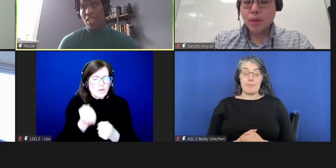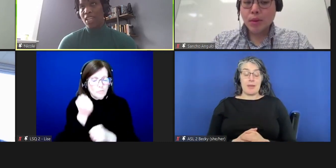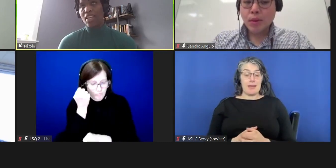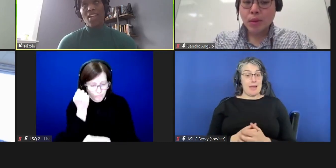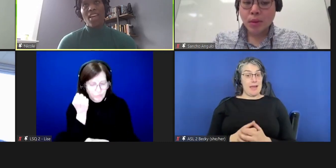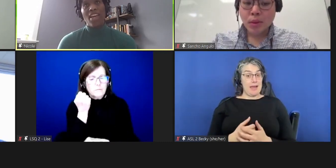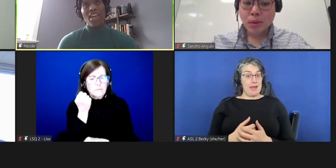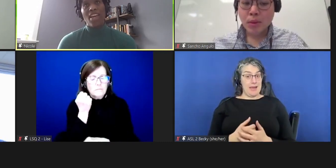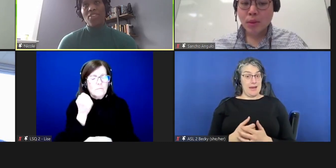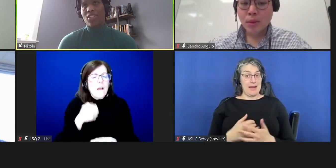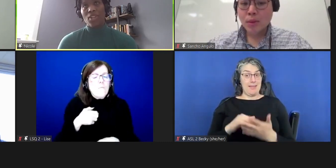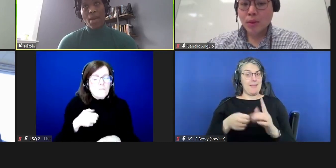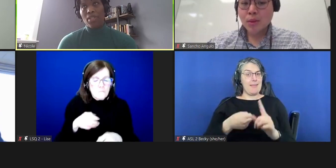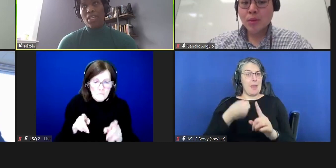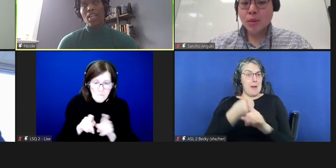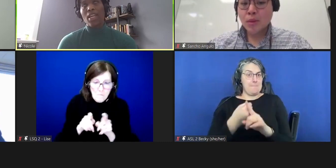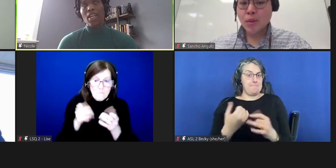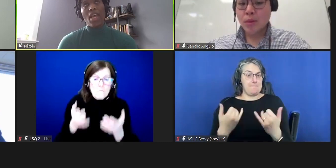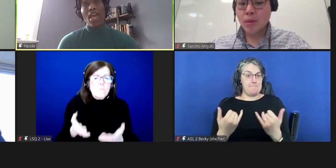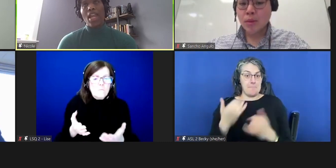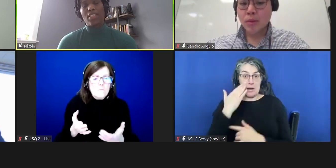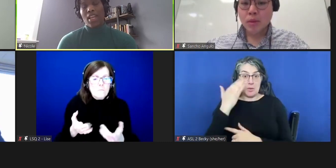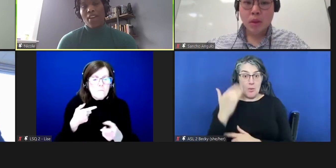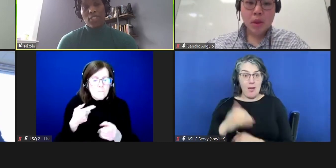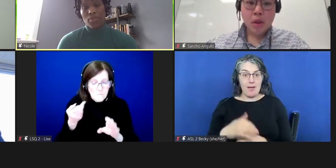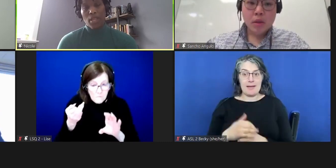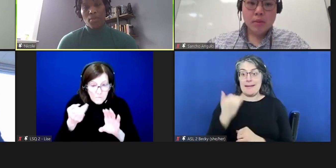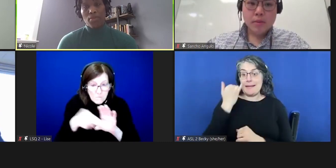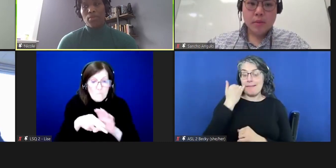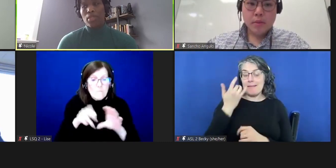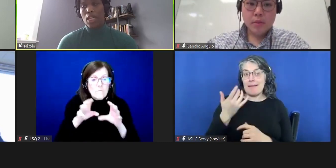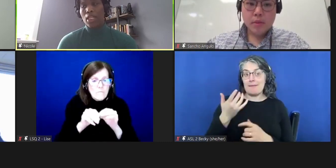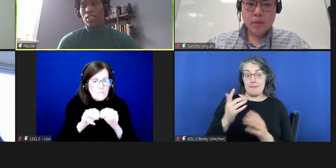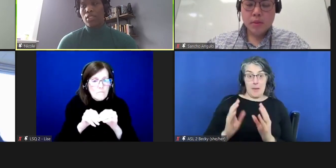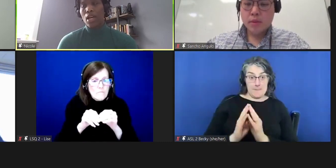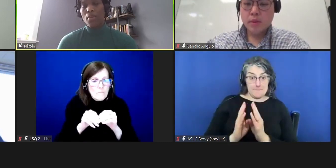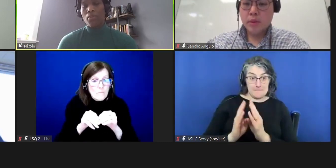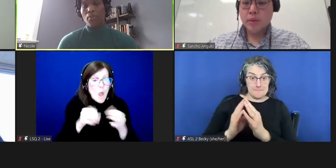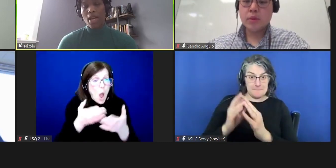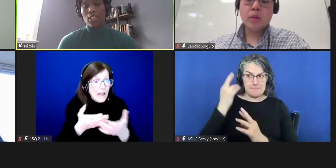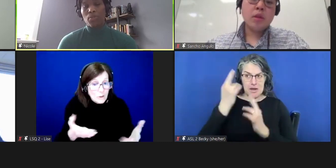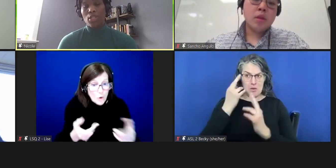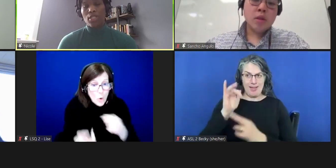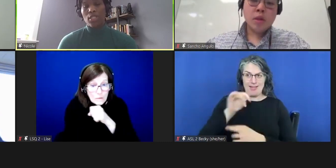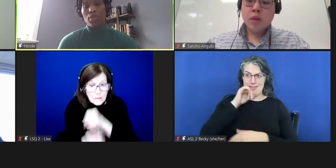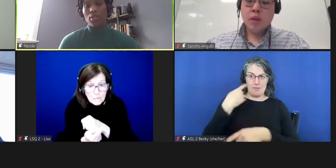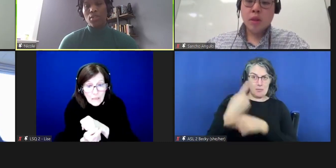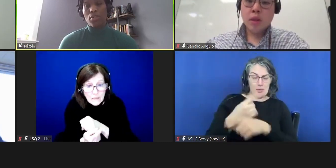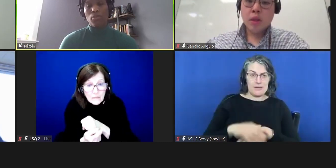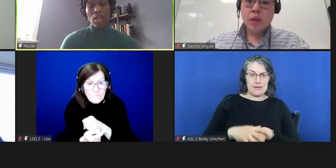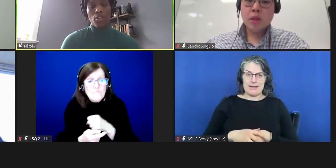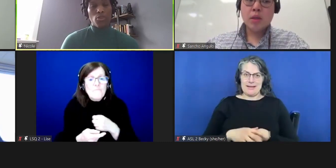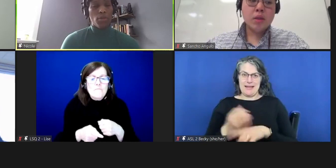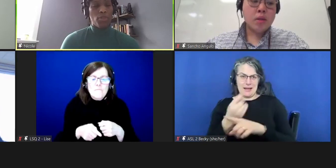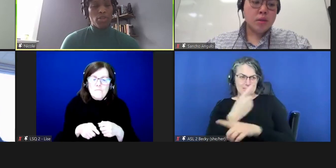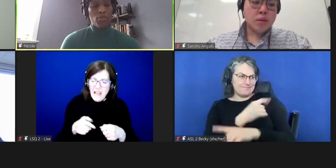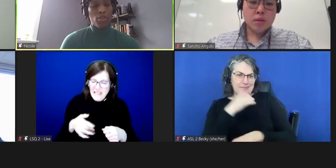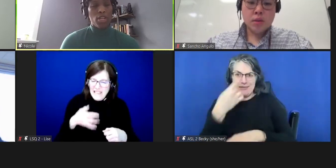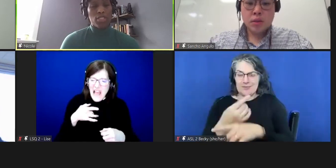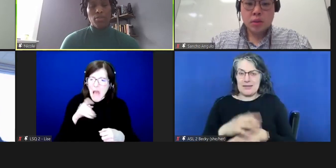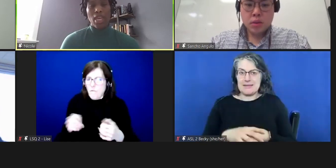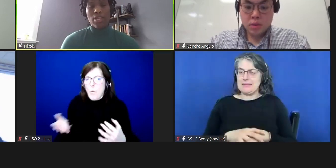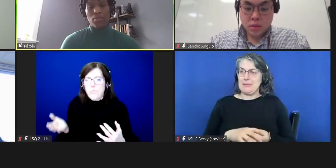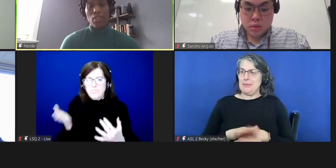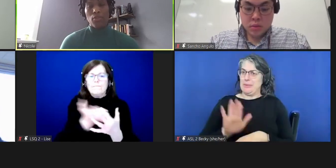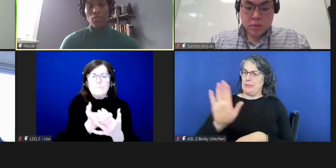Même aujourd'hui, et parfois je suis assis, j'assiste à une réunion, des choses se produisent, et là je me sens obligé d'intervenir